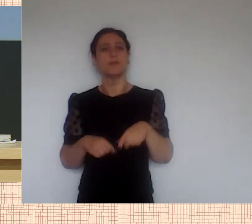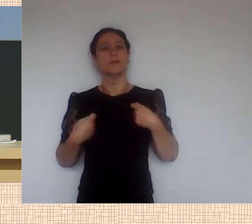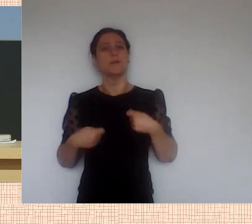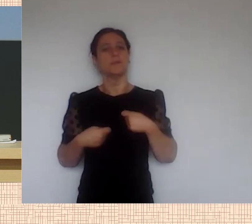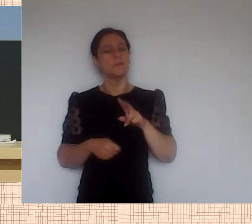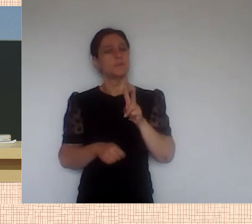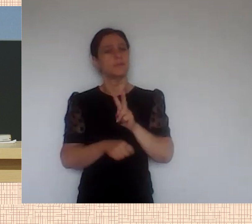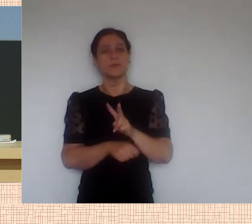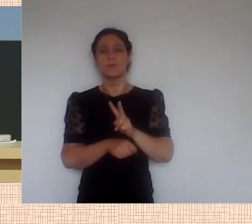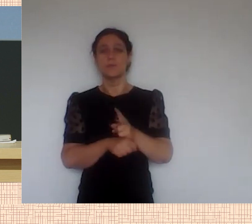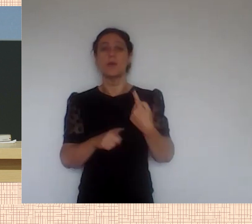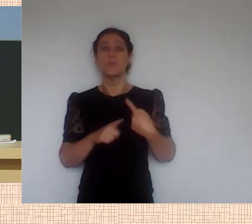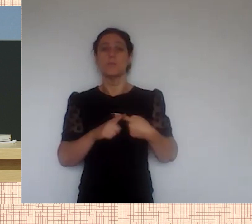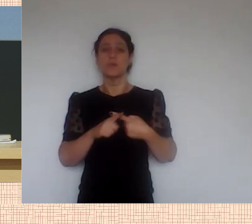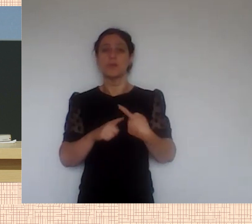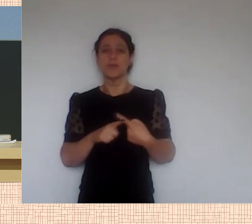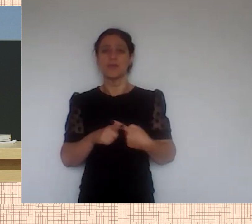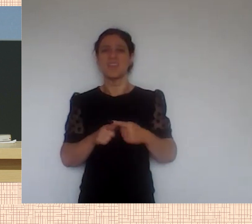os adultos têm.